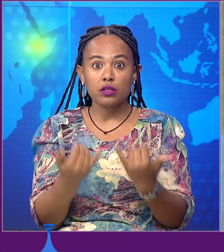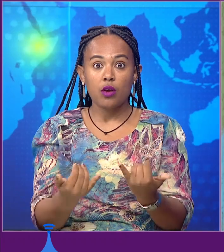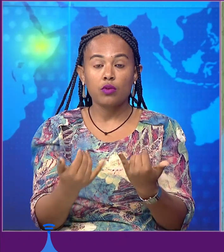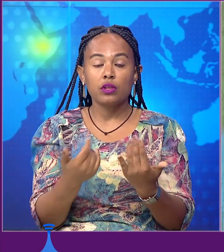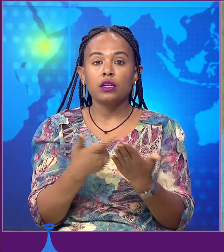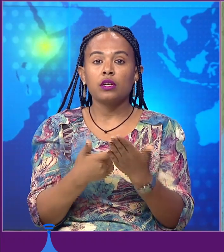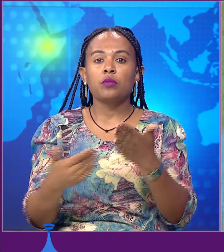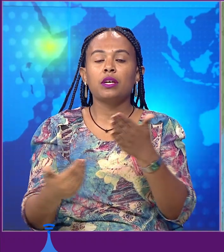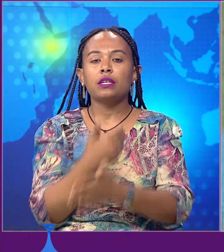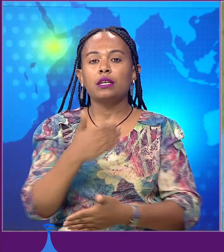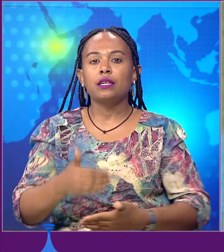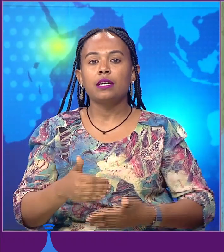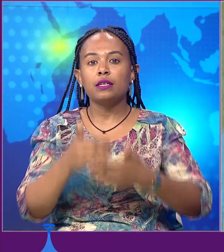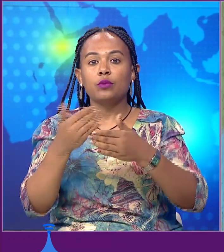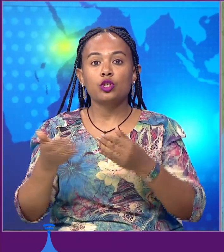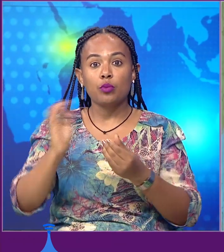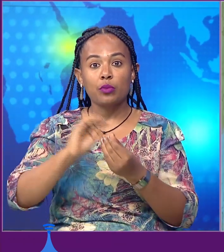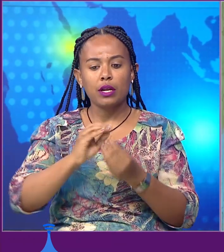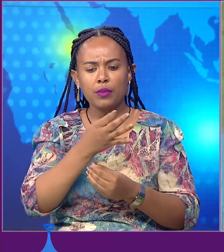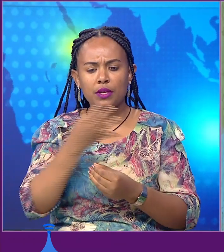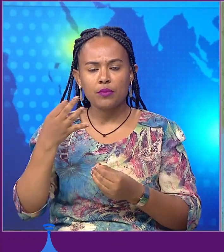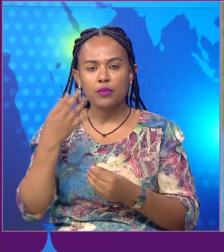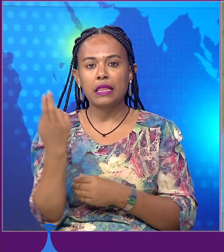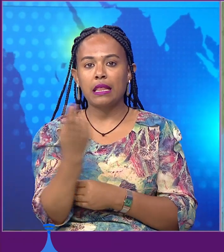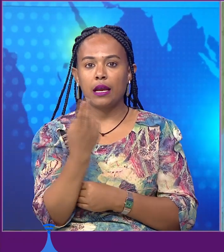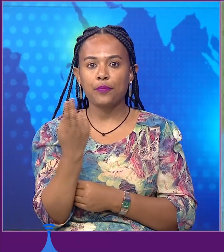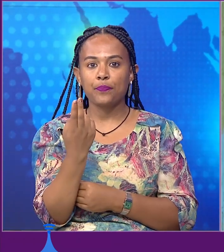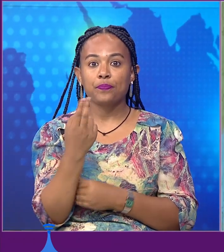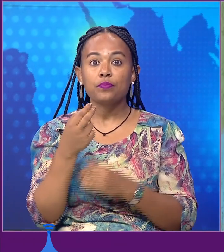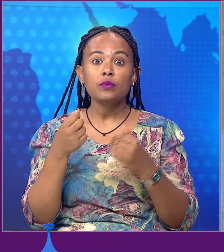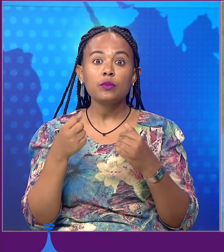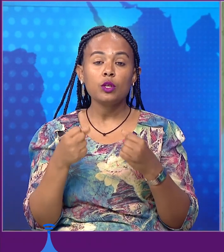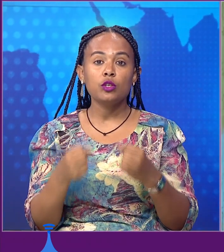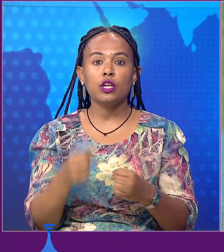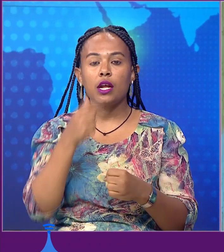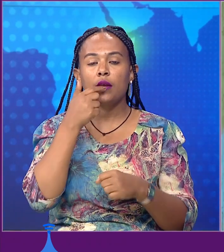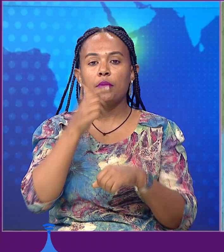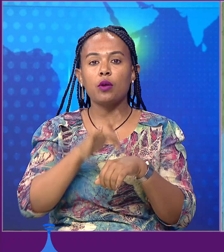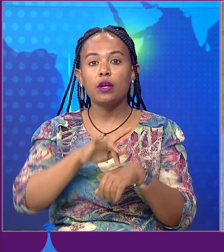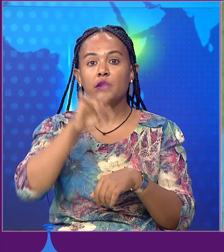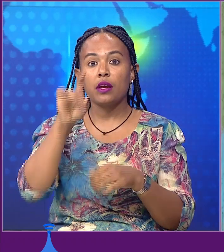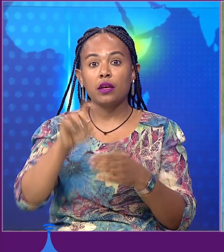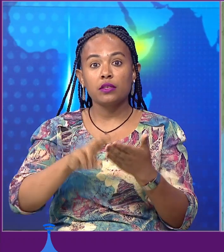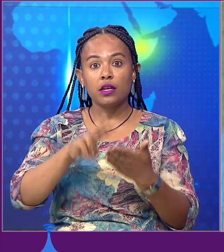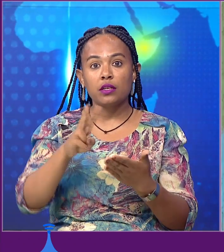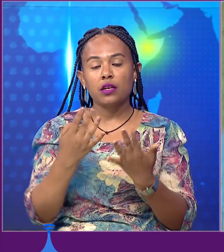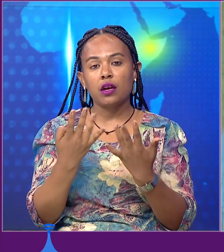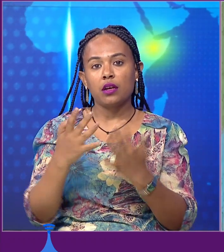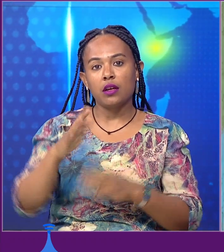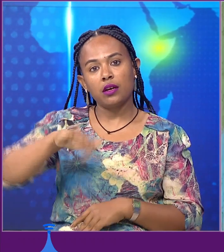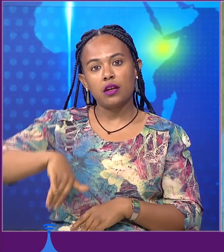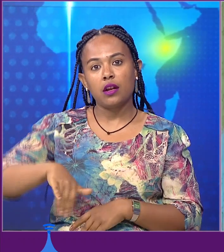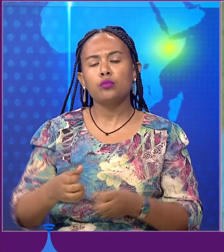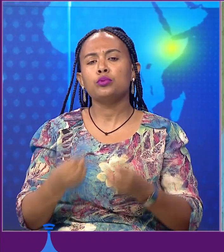ይህንንም የህዳሴ ግድብንም ጨምረን በደንብ መጠቀም ችለናል የሚለው ላይ ጥያቄ ስናነሳ ገና ይቀረናል። በጣም ብዙ ስራዎች